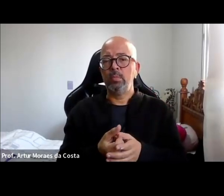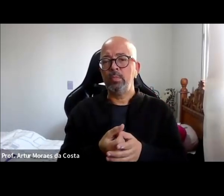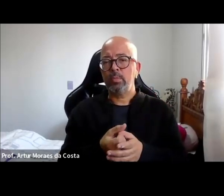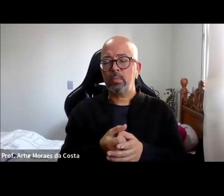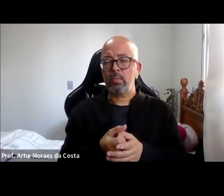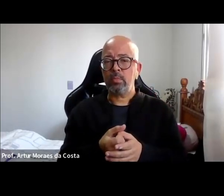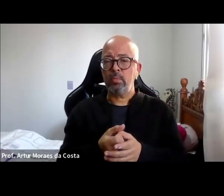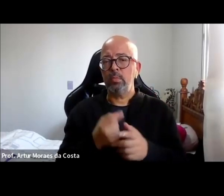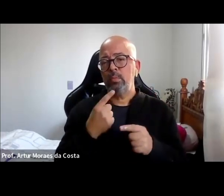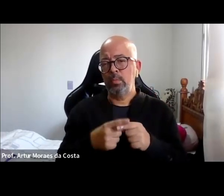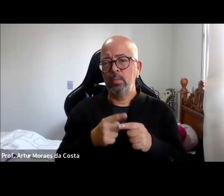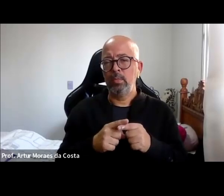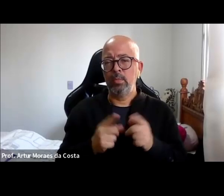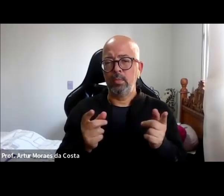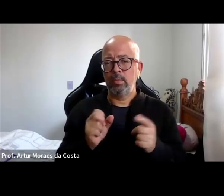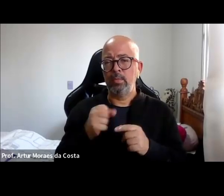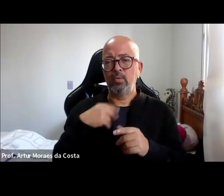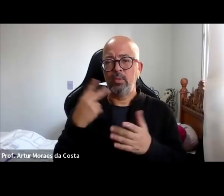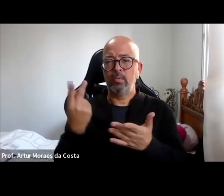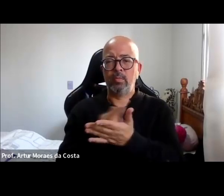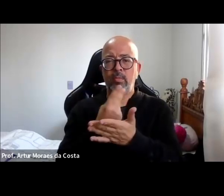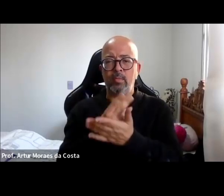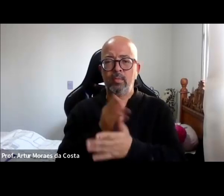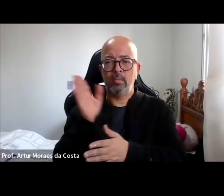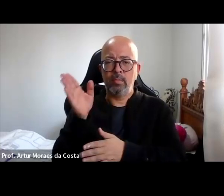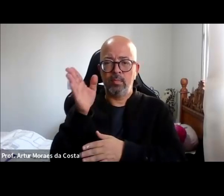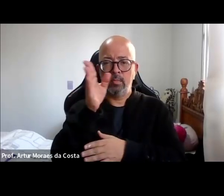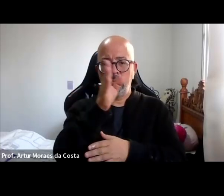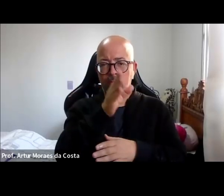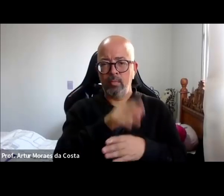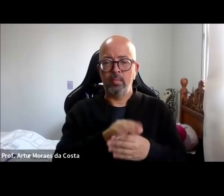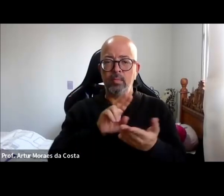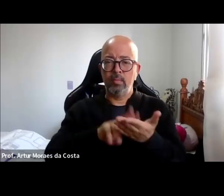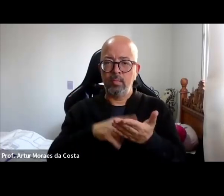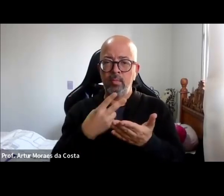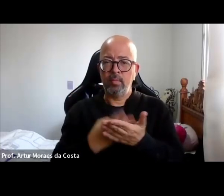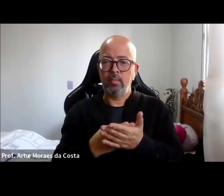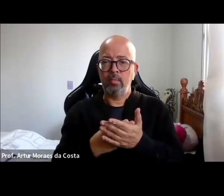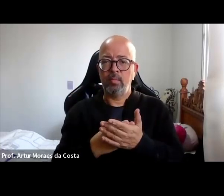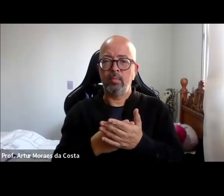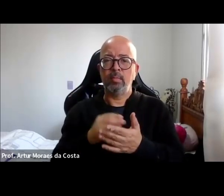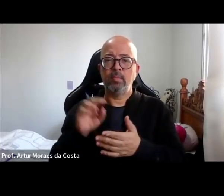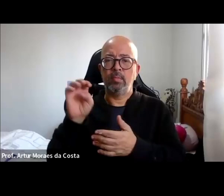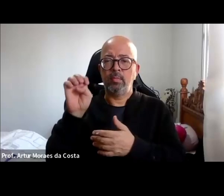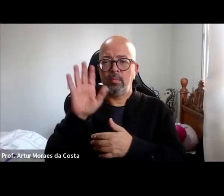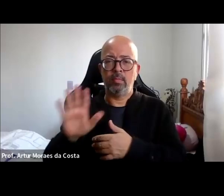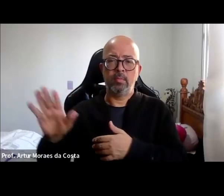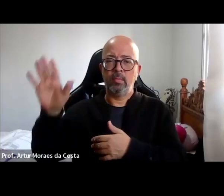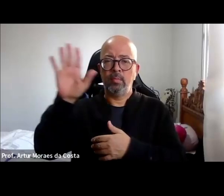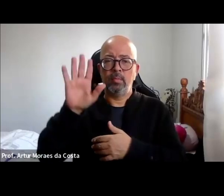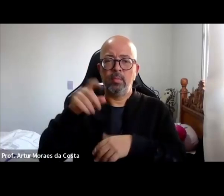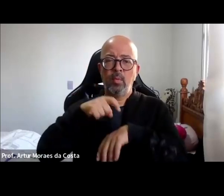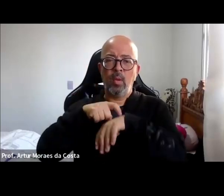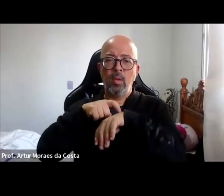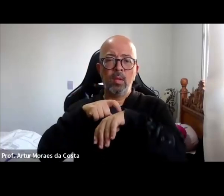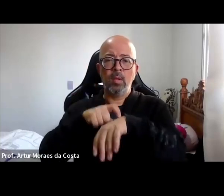intervenir en contexto estos eh europeos en donde el tiempo empieza a las 8 en punto y a las